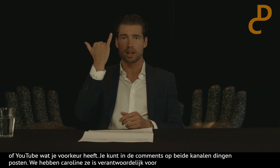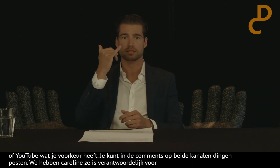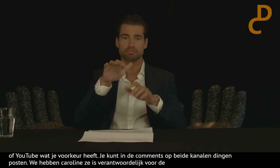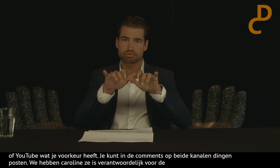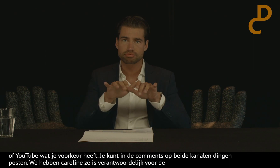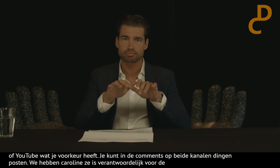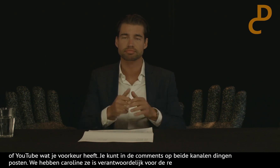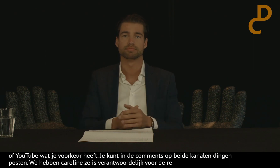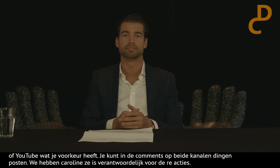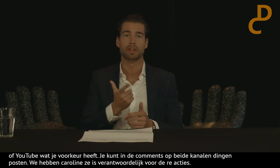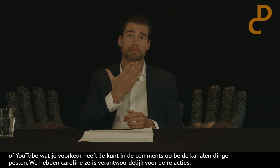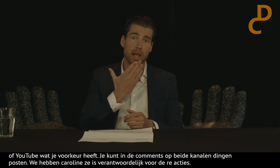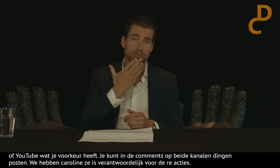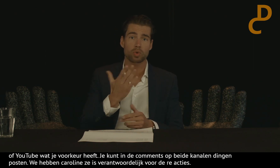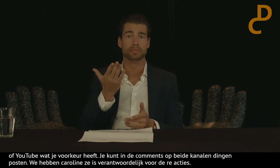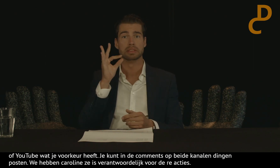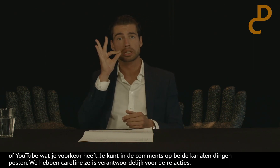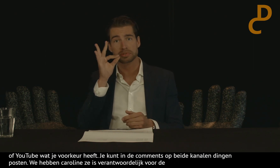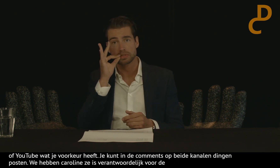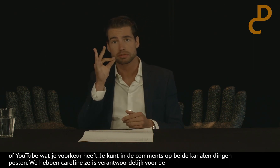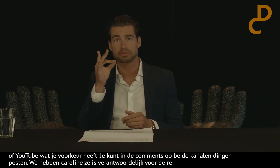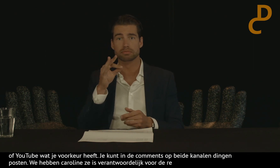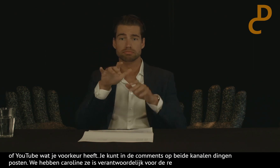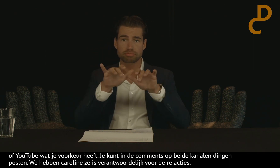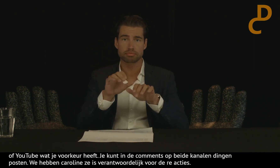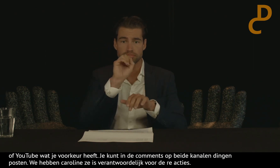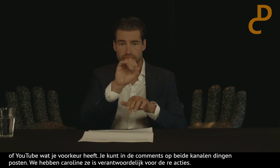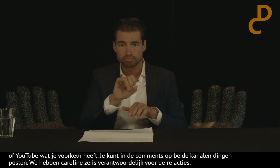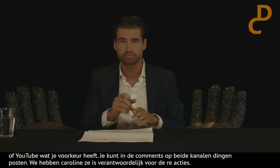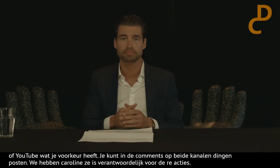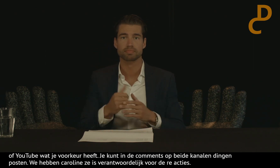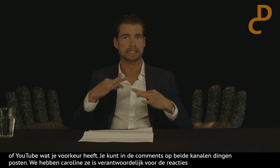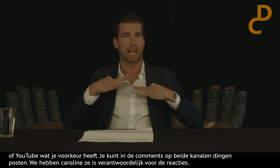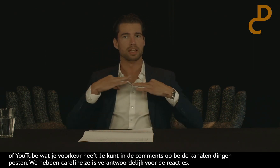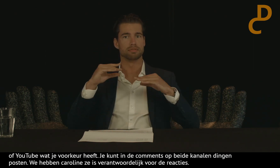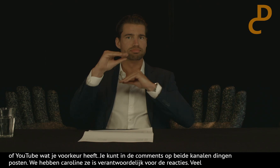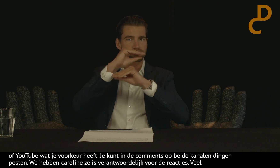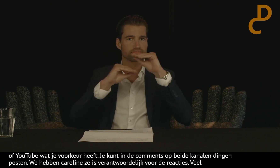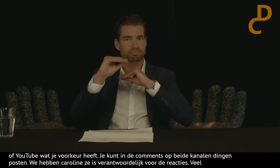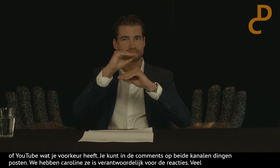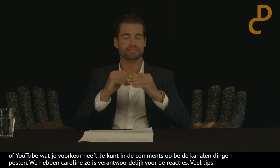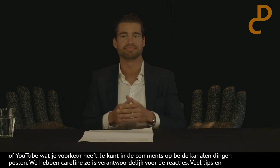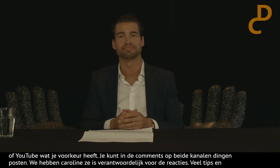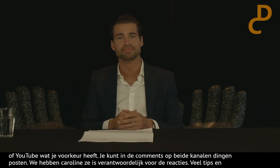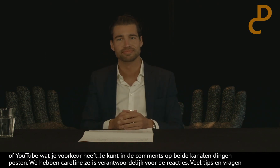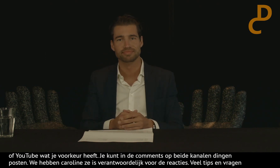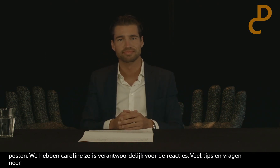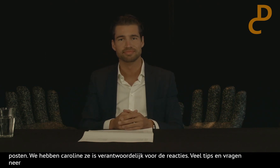jullie dus de vraag is dat jullie gewoon heel veel tips of vragen neer gaan zetten en posten, dat jullie gezellig met elkaar gaan